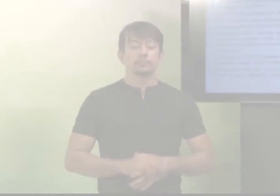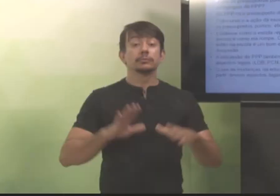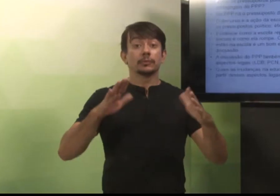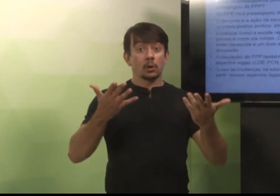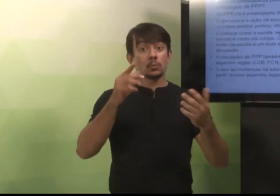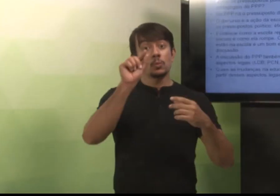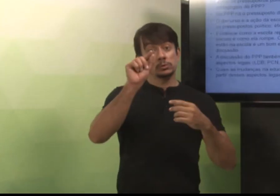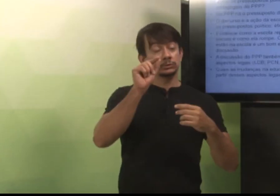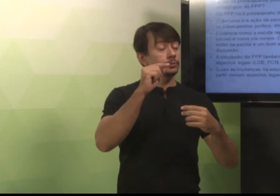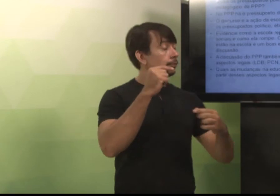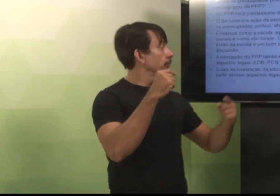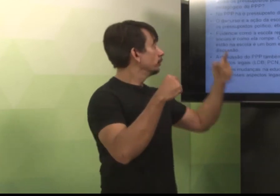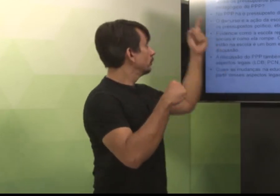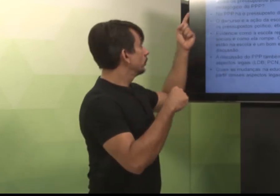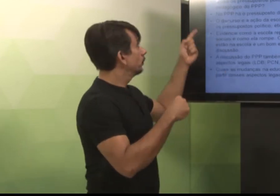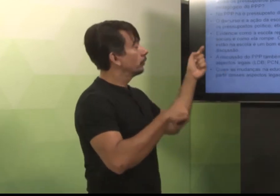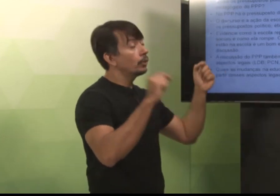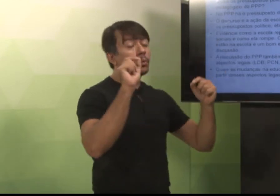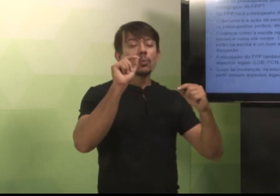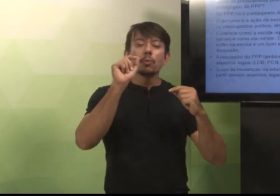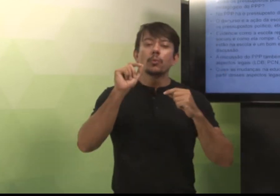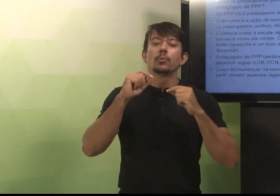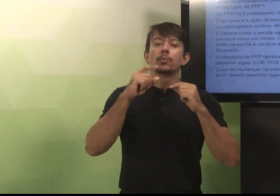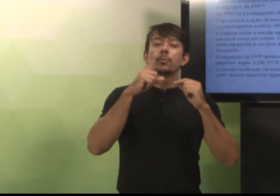A seguir, temos algumas perguntas. Vejam.